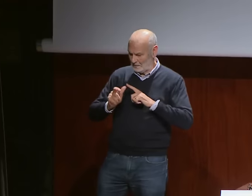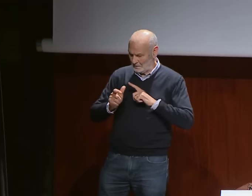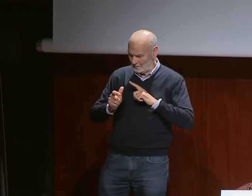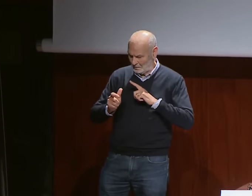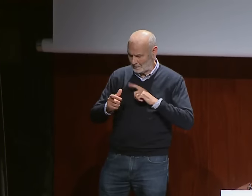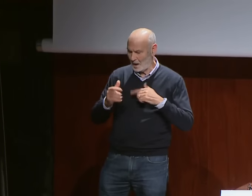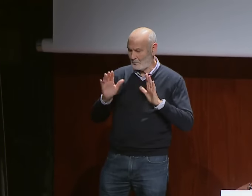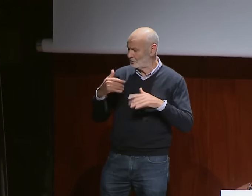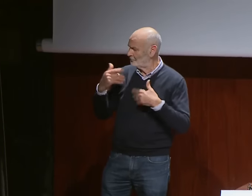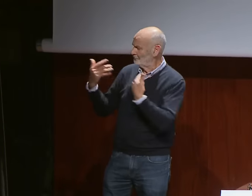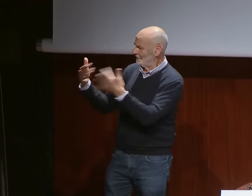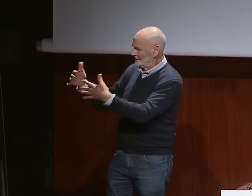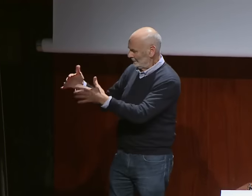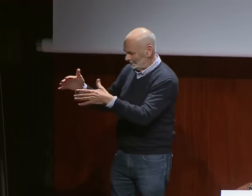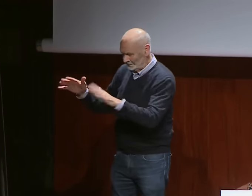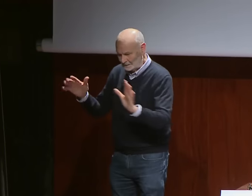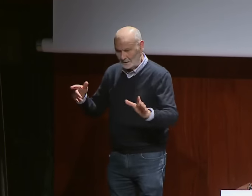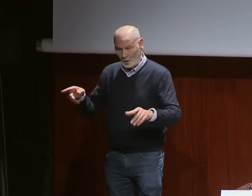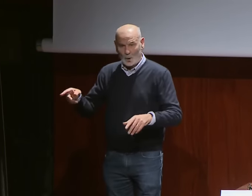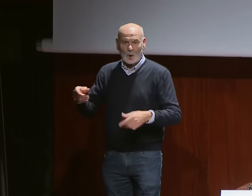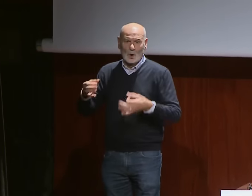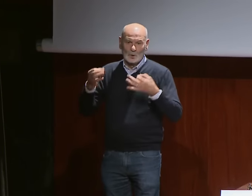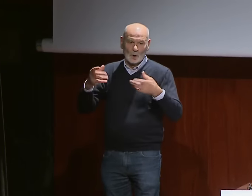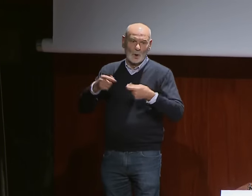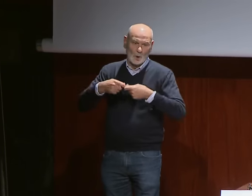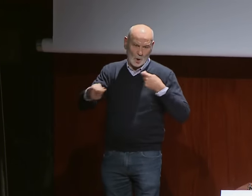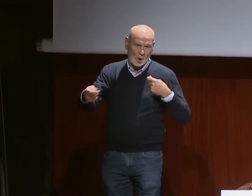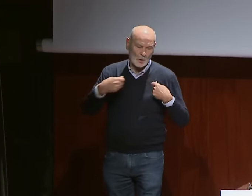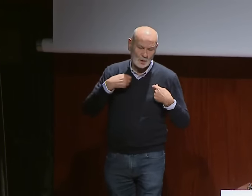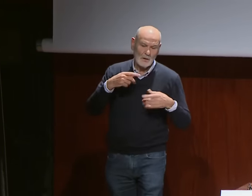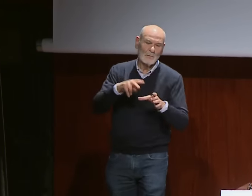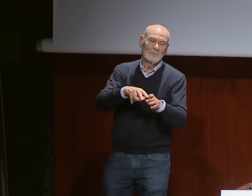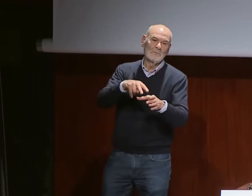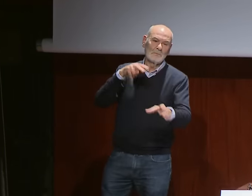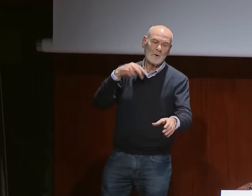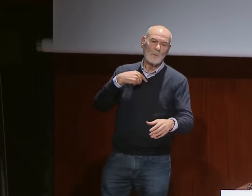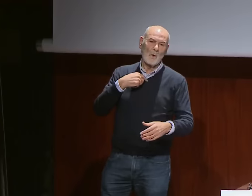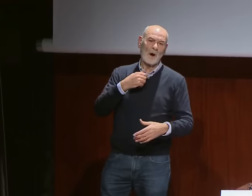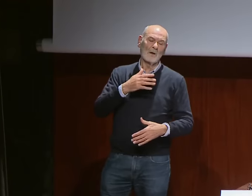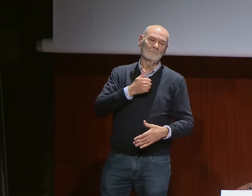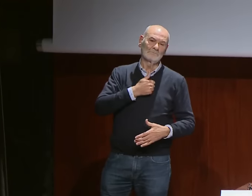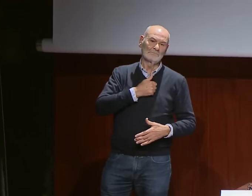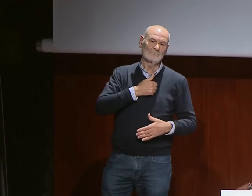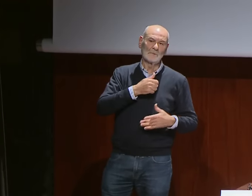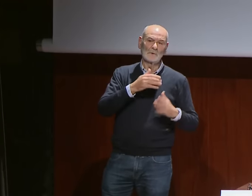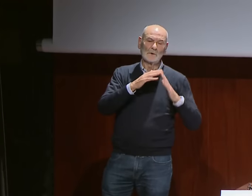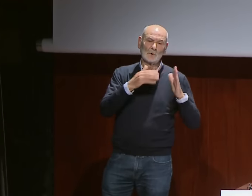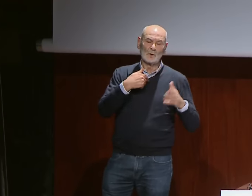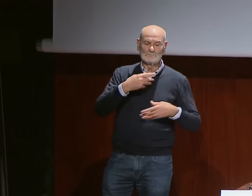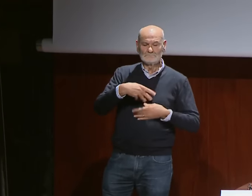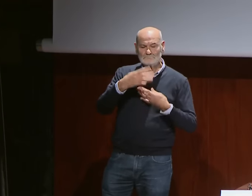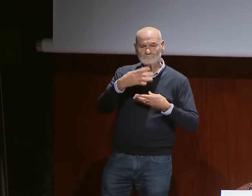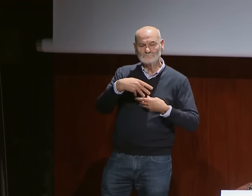de confiance avec une personne professionnelle. Donc, on a avancé comme ça. Ça a pris beaucoup de temps.